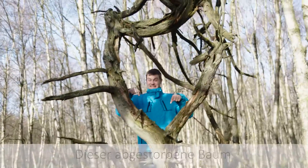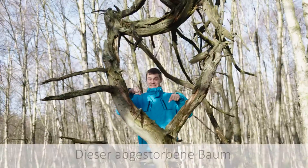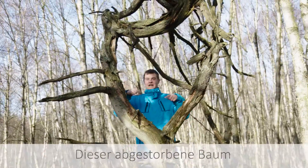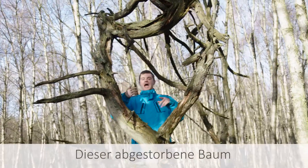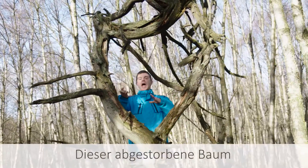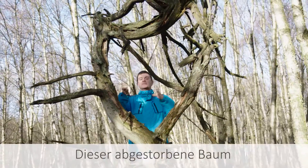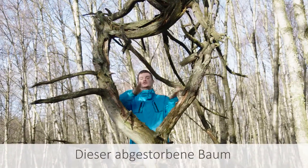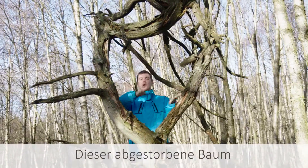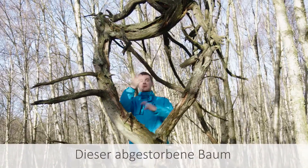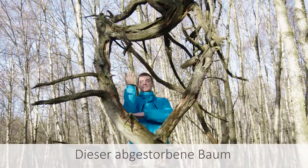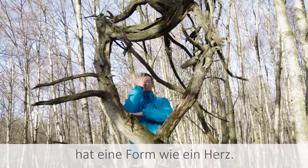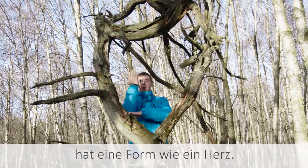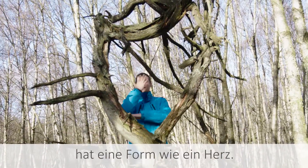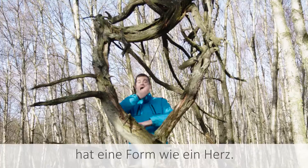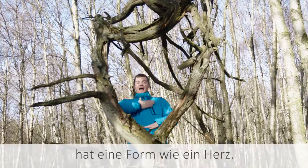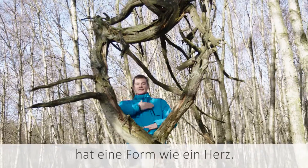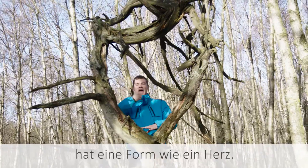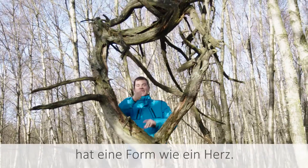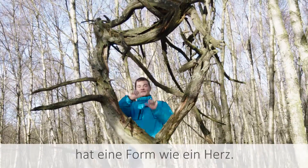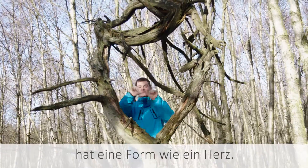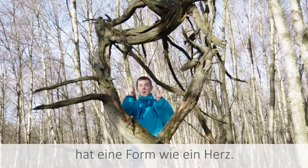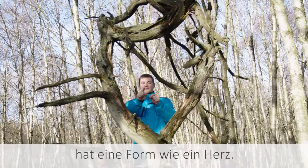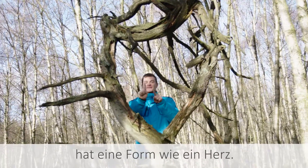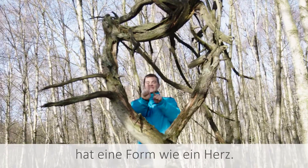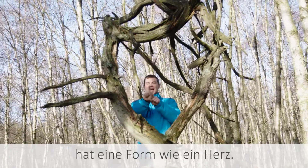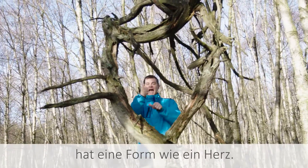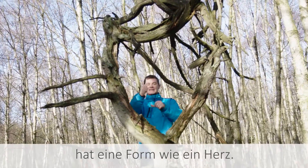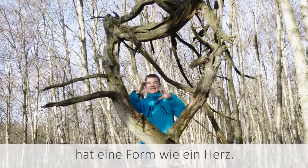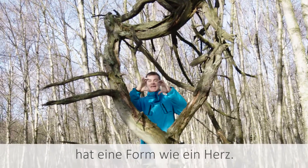Dieser abgestorbene Baum hat eine Form wie ein Herz.